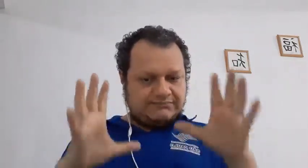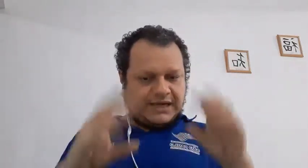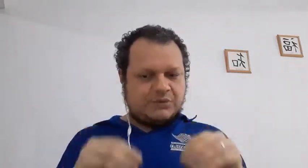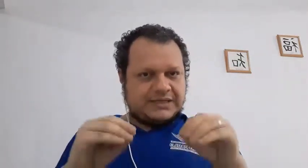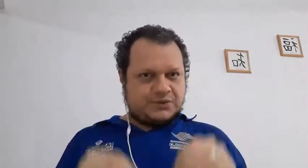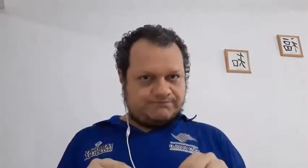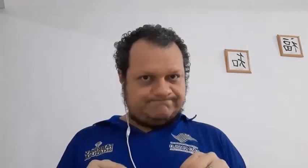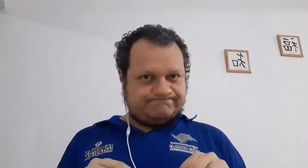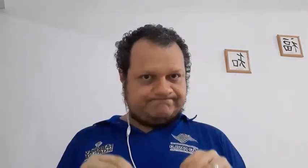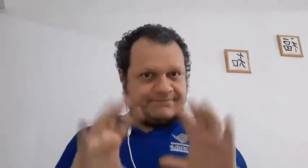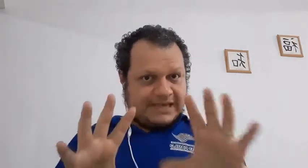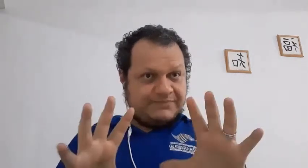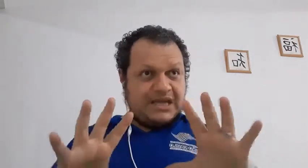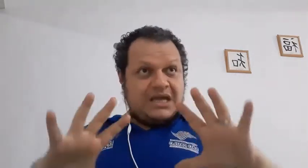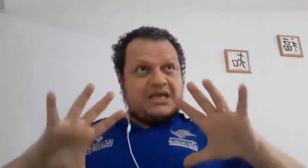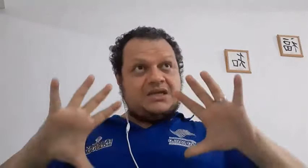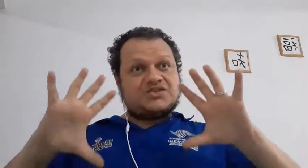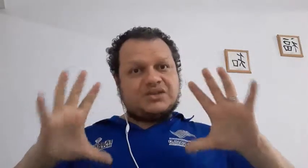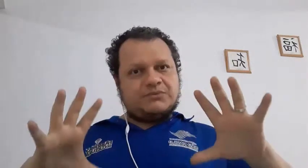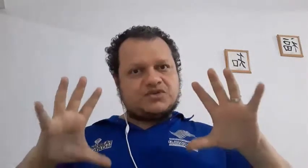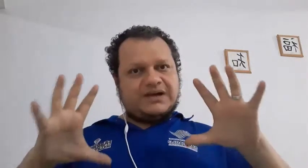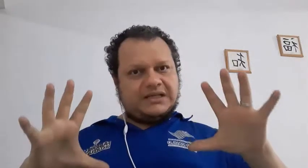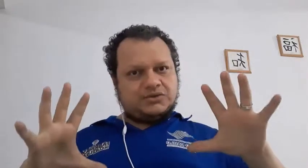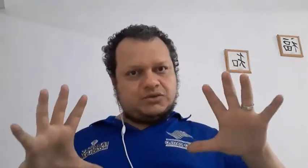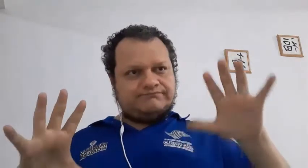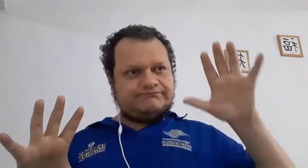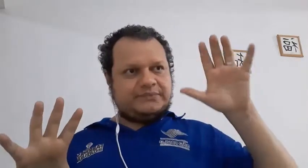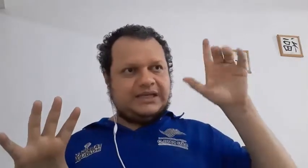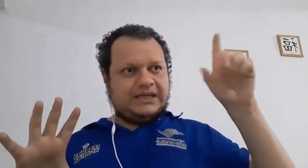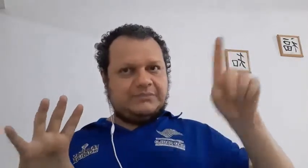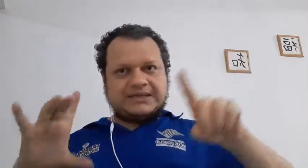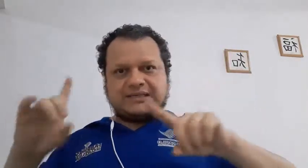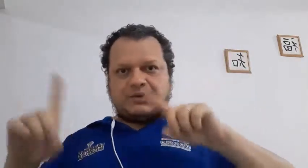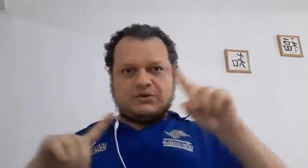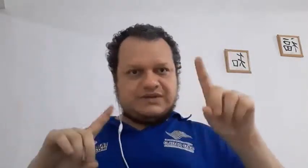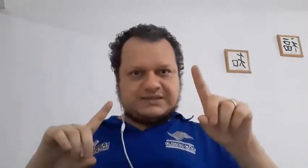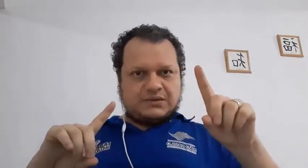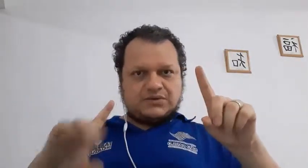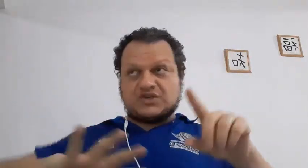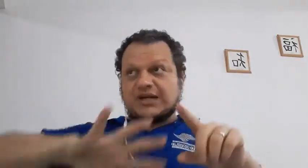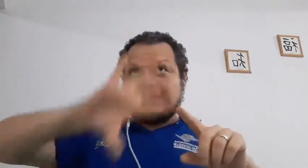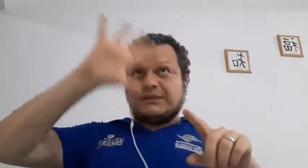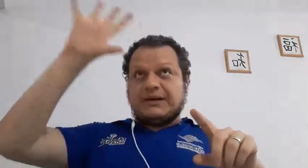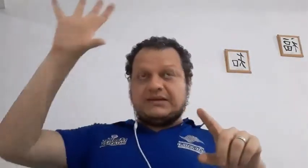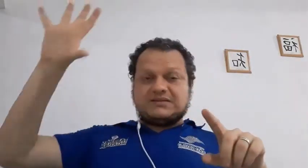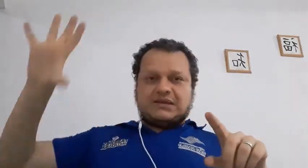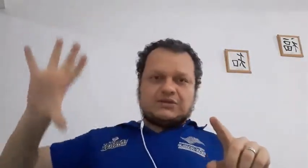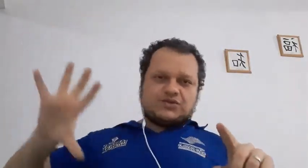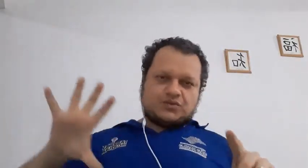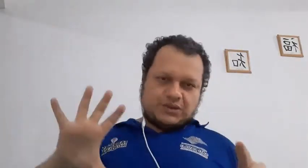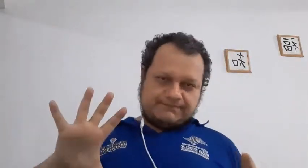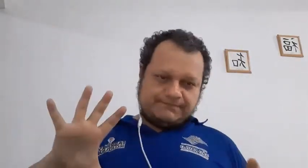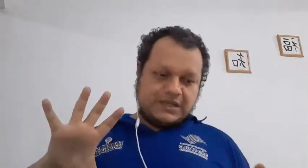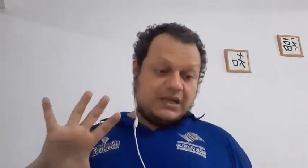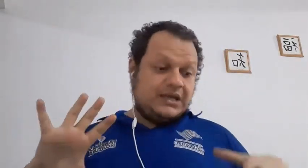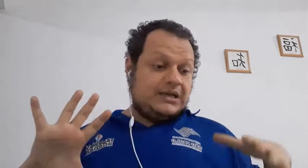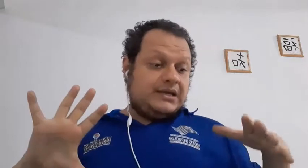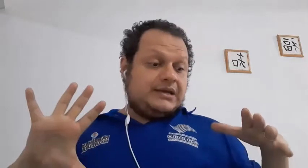no Brasil, tá? E estamos falando que Libras não é universal, ou seja, cada país tem a sua.